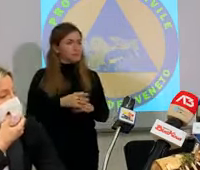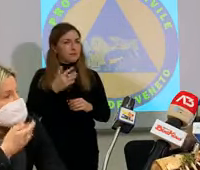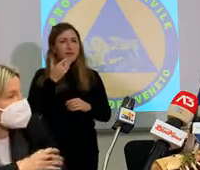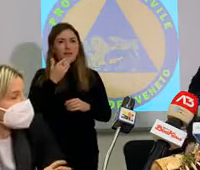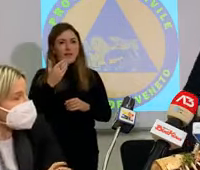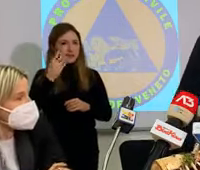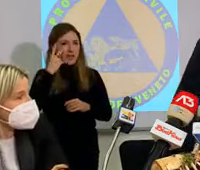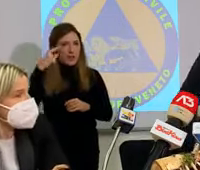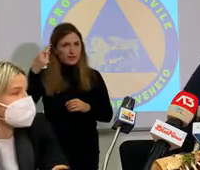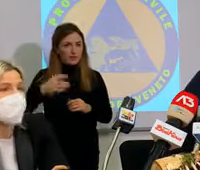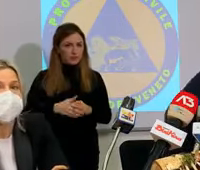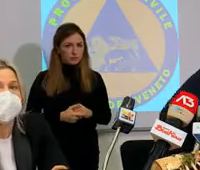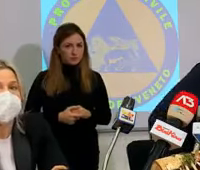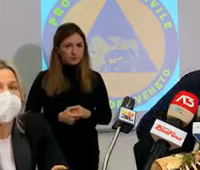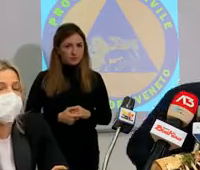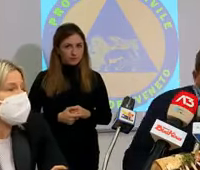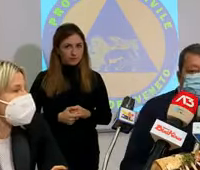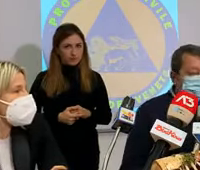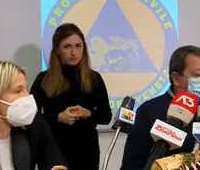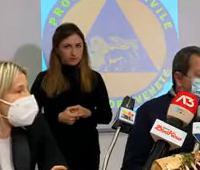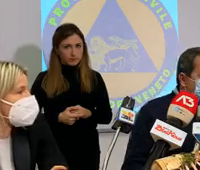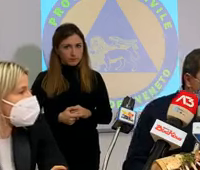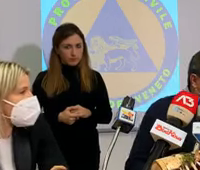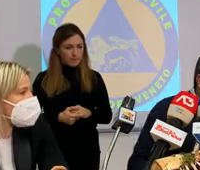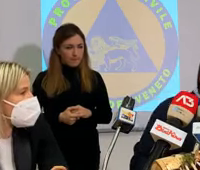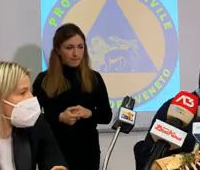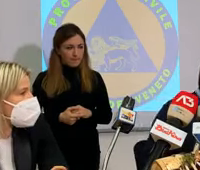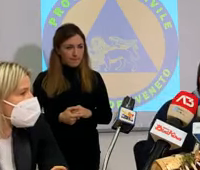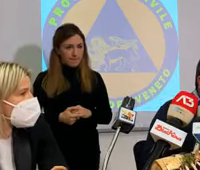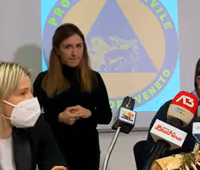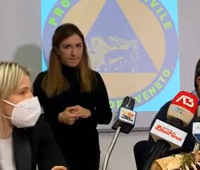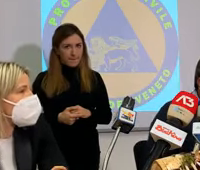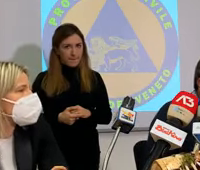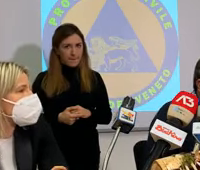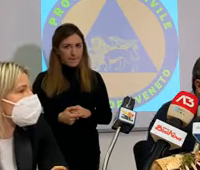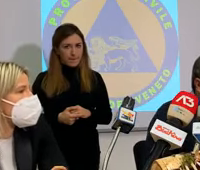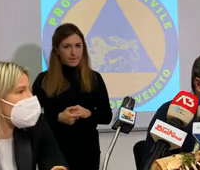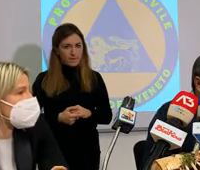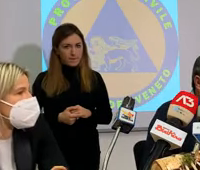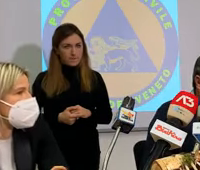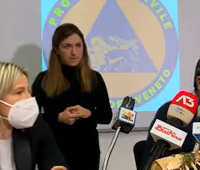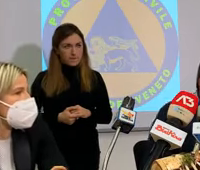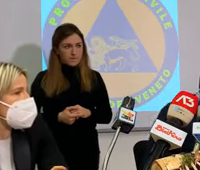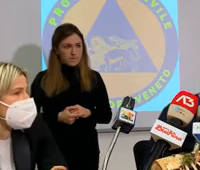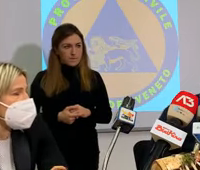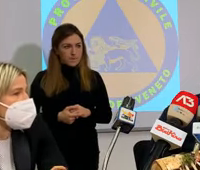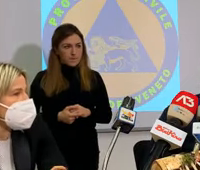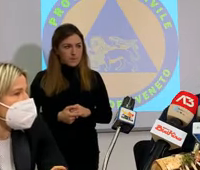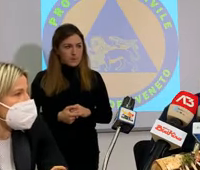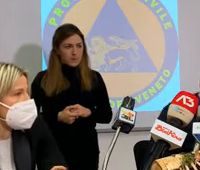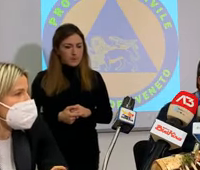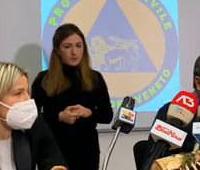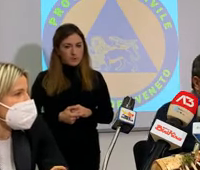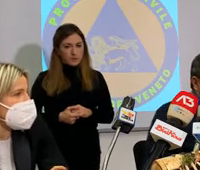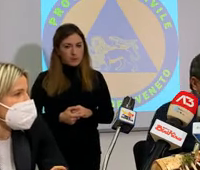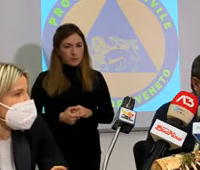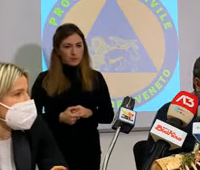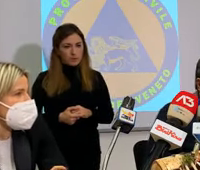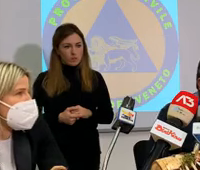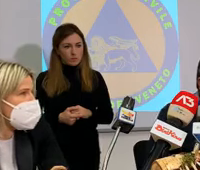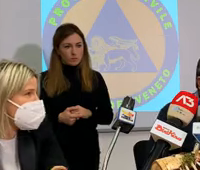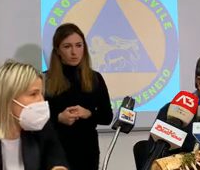e ci riesce a piazzare il pc in mezzo a quella selva temo di no ma ti basta ok basta